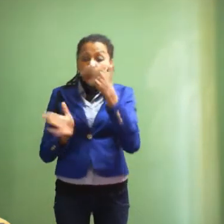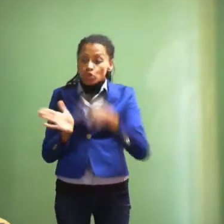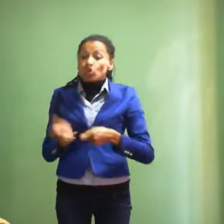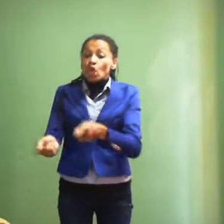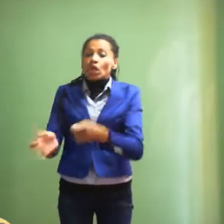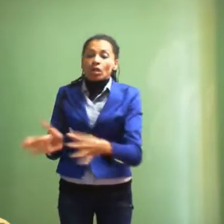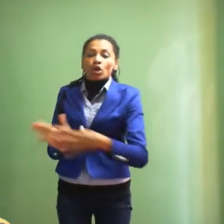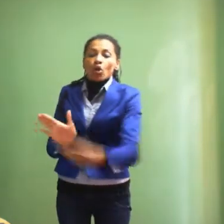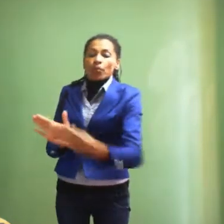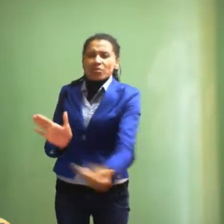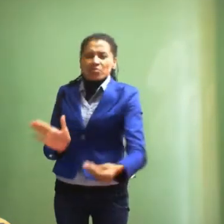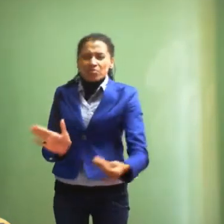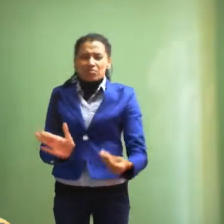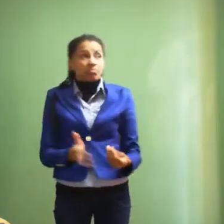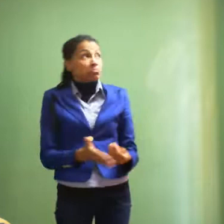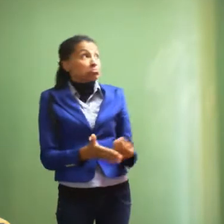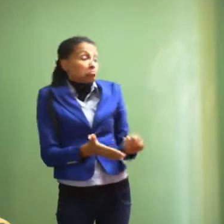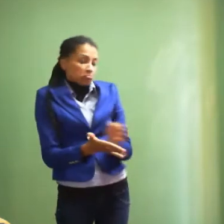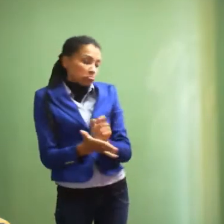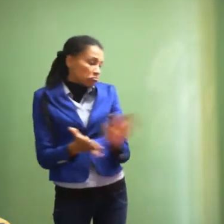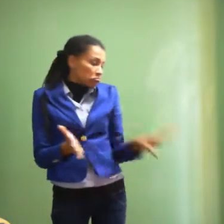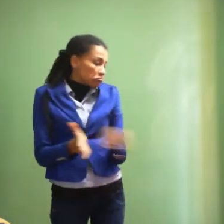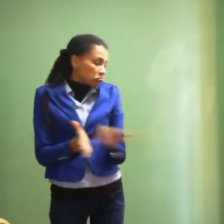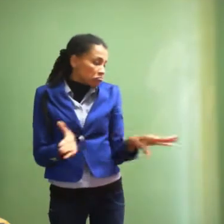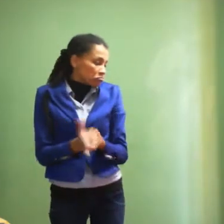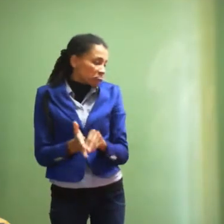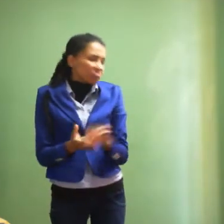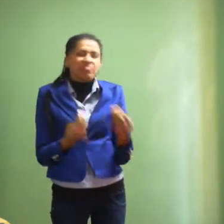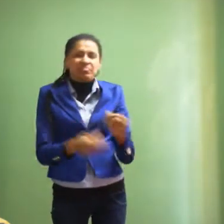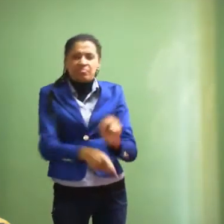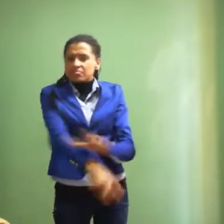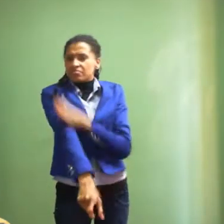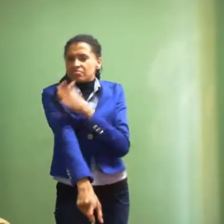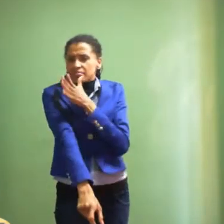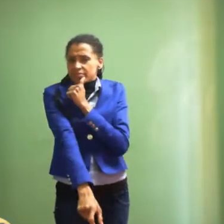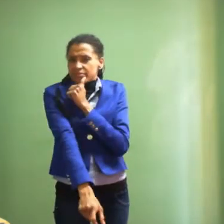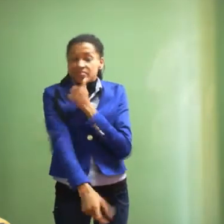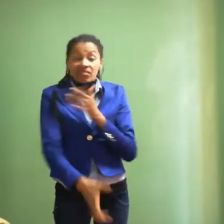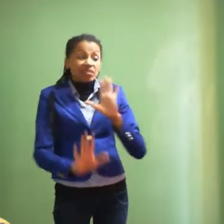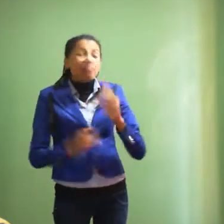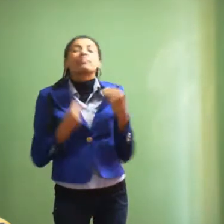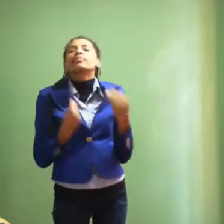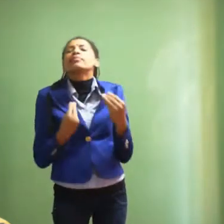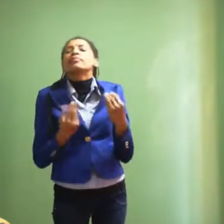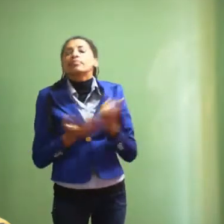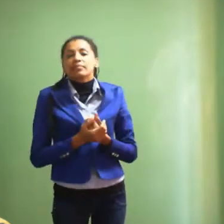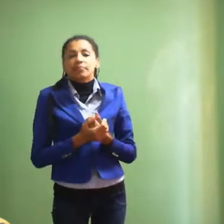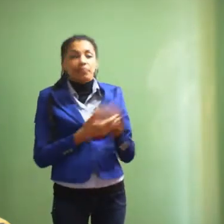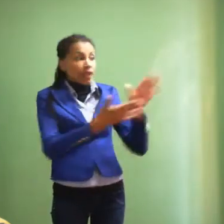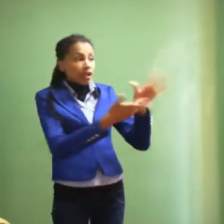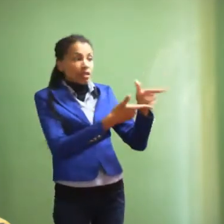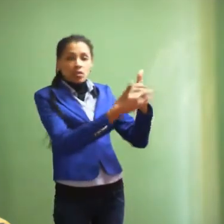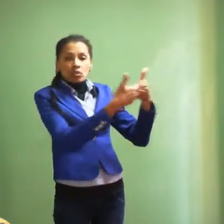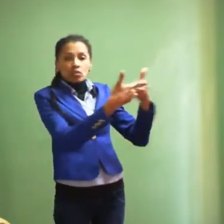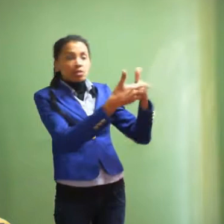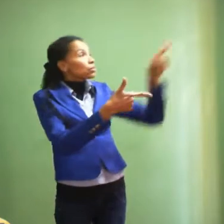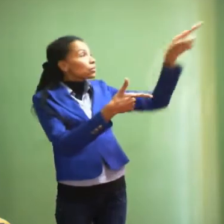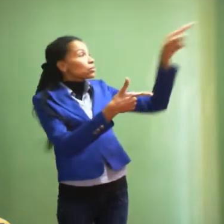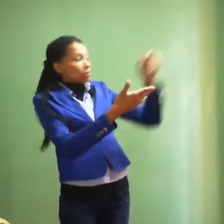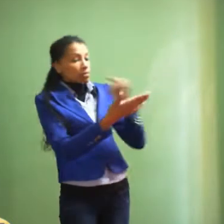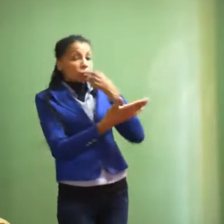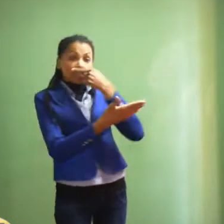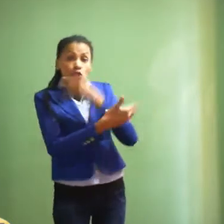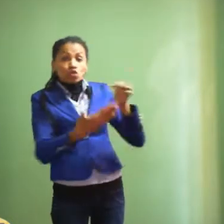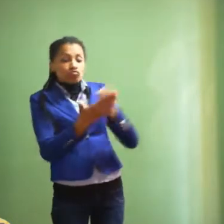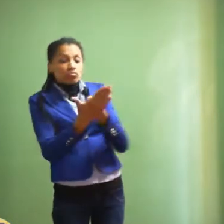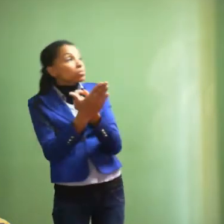la copia cuando no es significativa, no tiene sentido, no es significativa. Está escrito un texto en el tablero